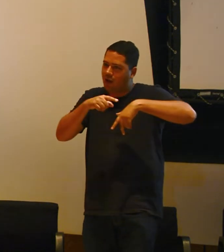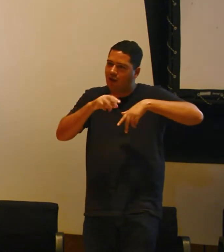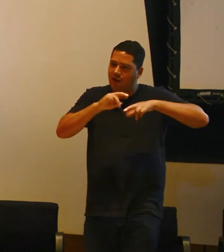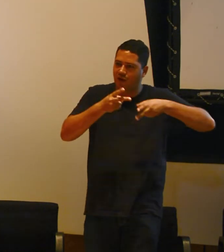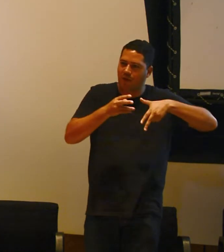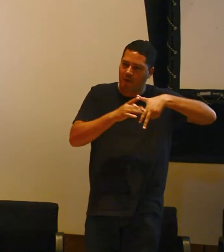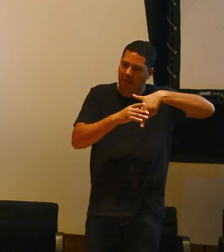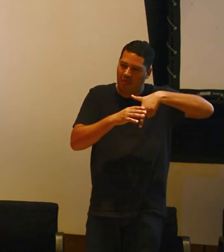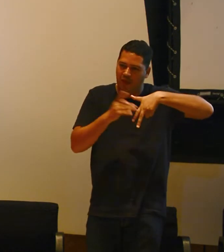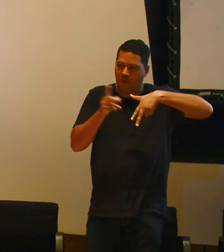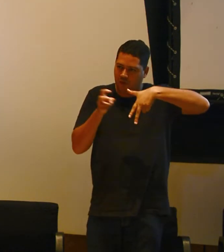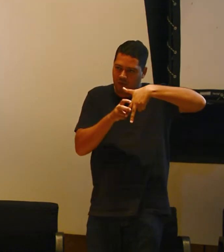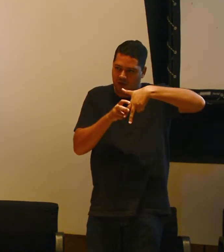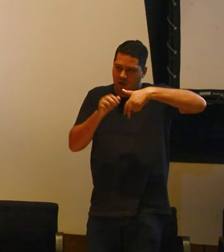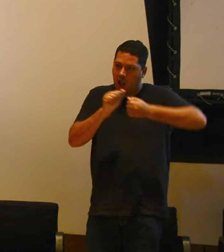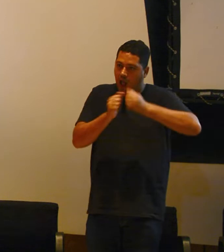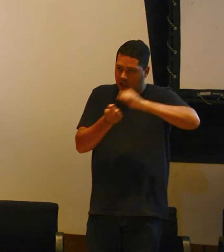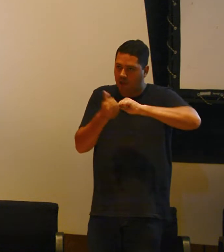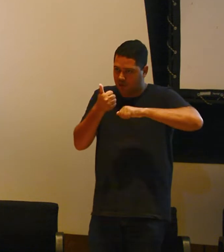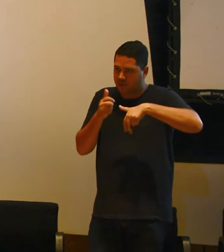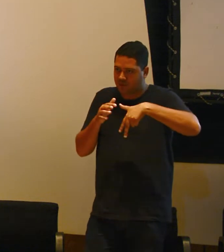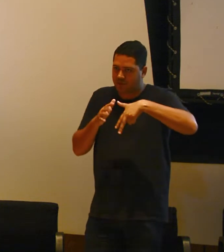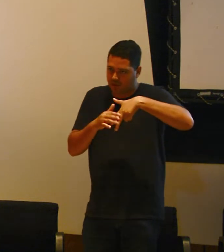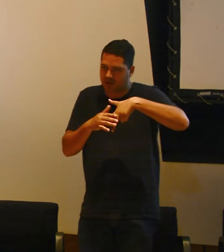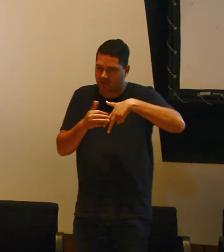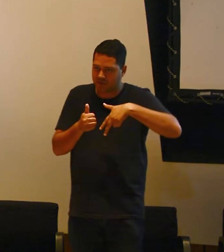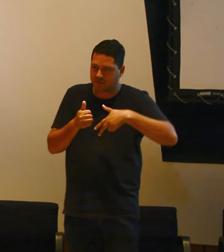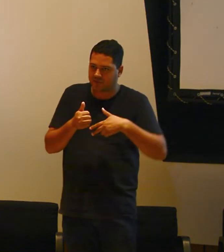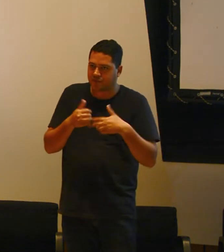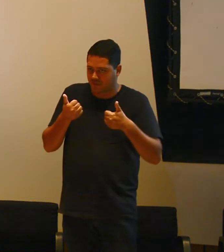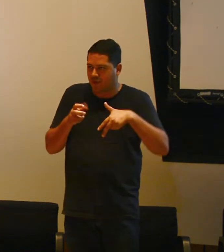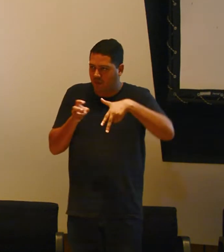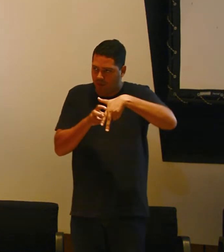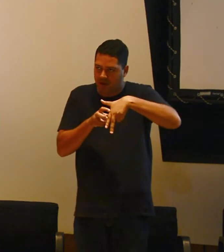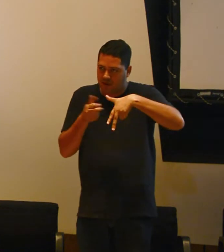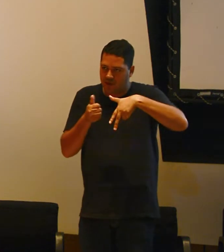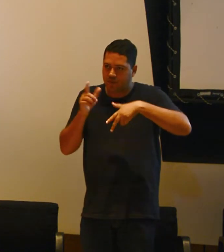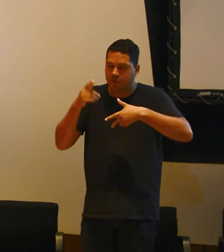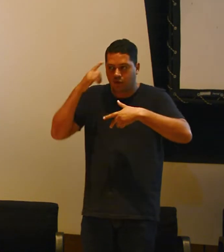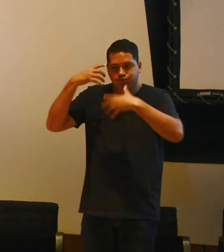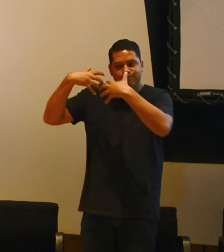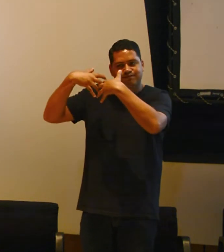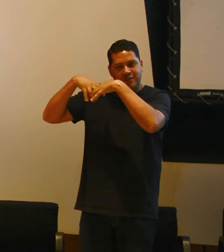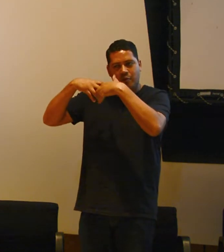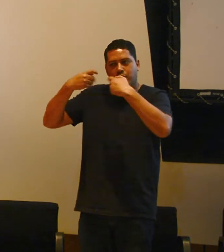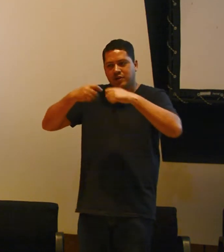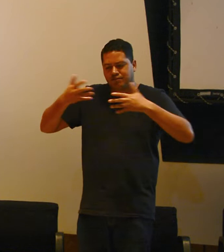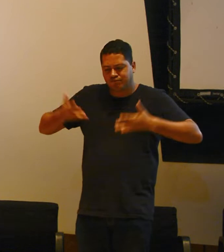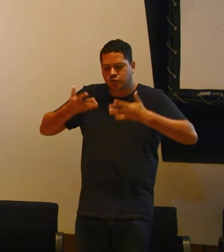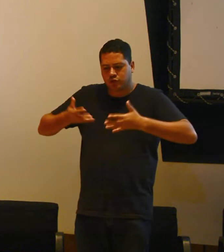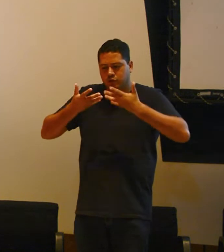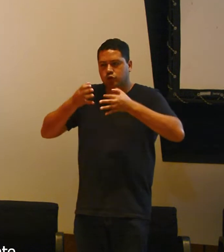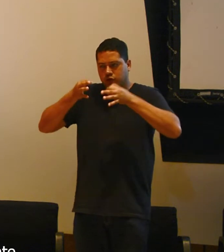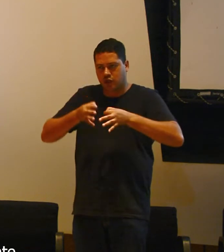ficar sem ouvir, faz um mal muito grande para o cérebro. O cérebro ele precisa da estimulação adequada. Nessa